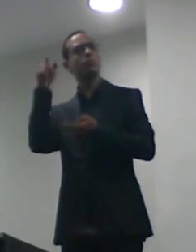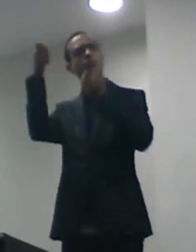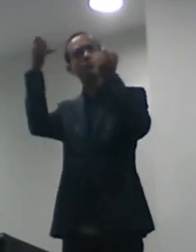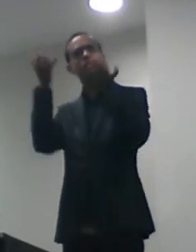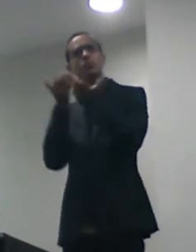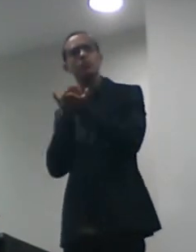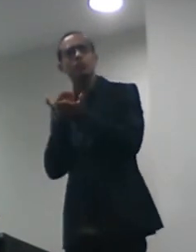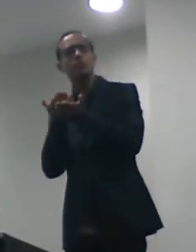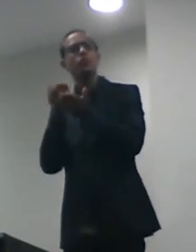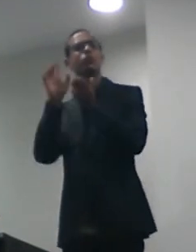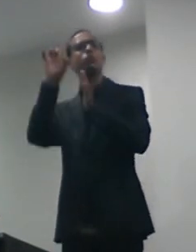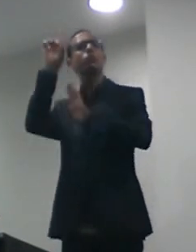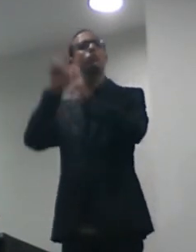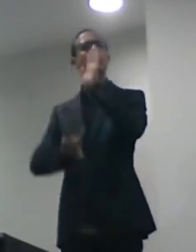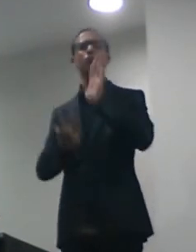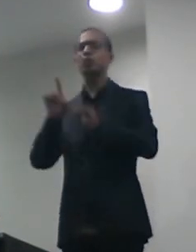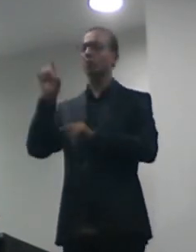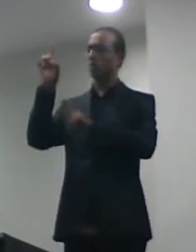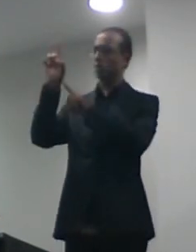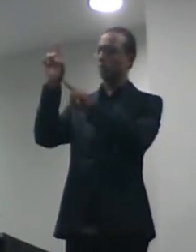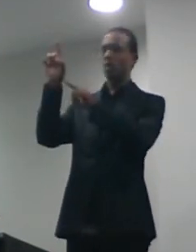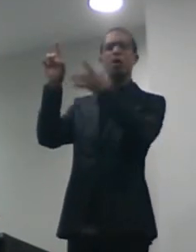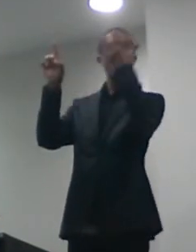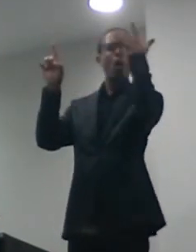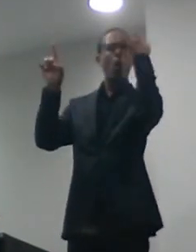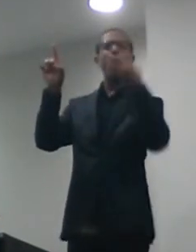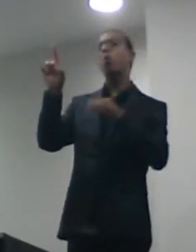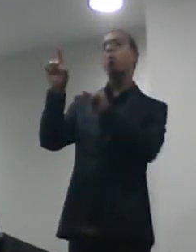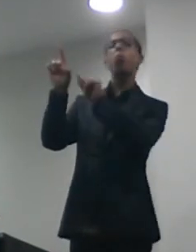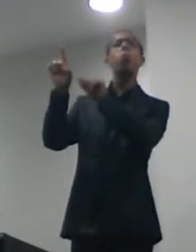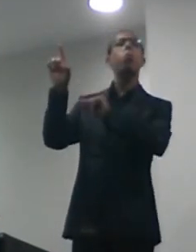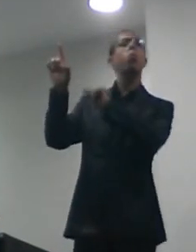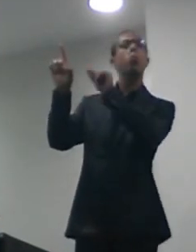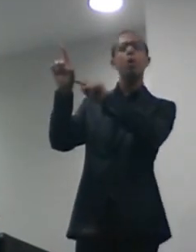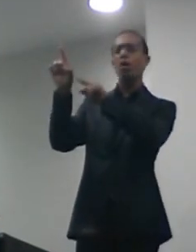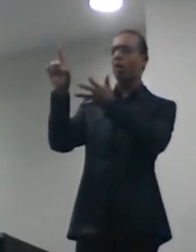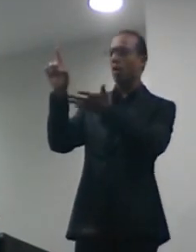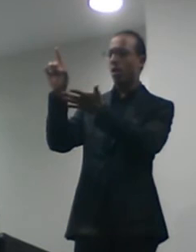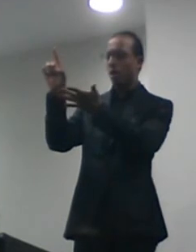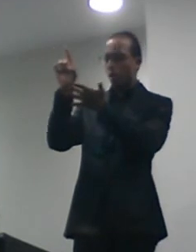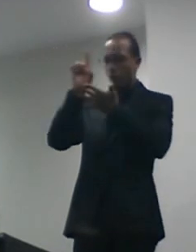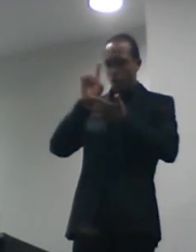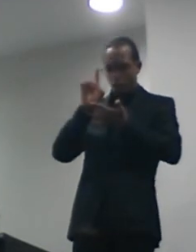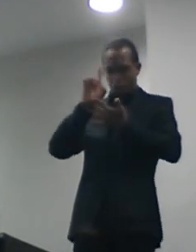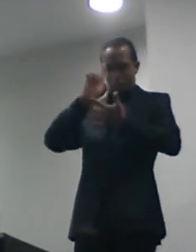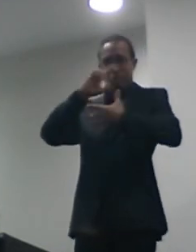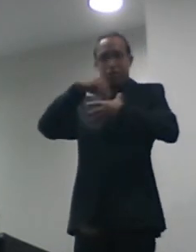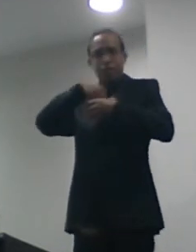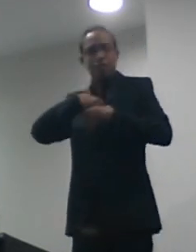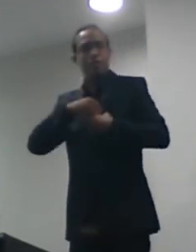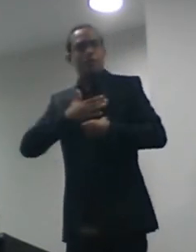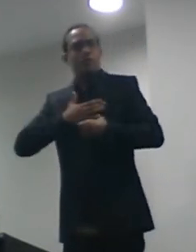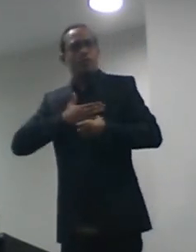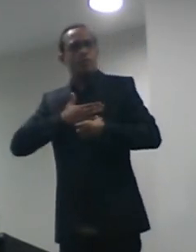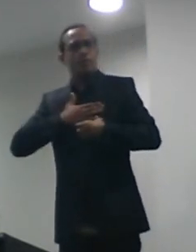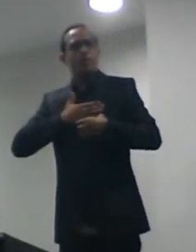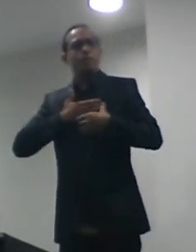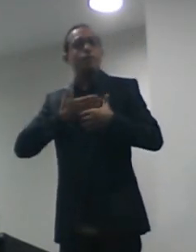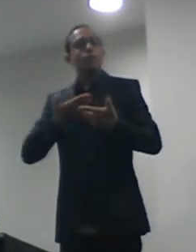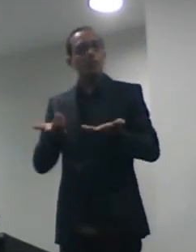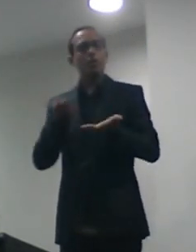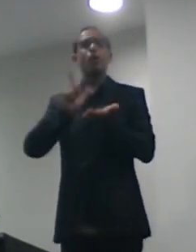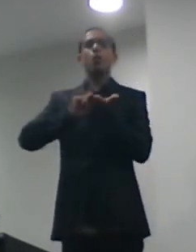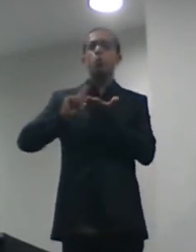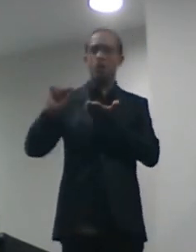Ele falou o seguinte: compreender o direito é compreender uma parte de nós mesmos. Isso eu coloquei até no